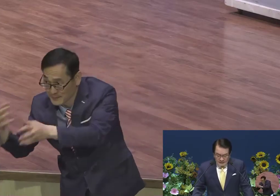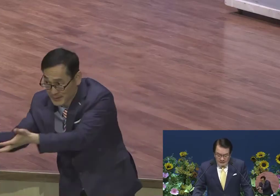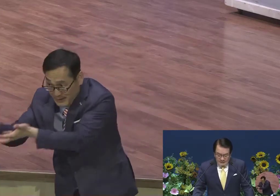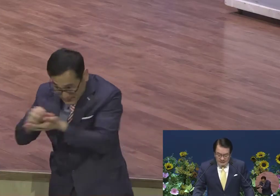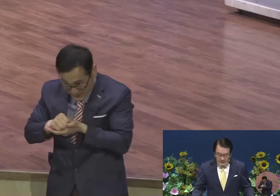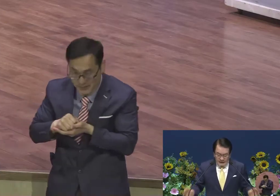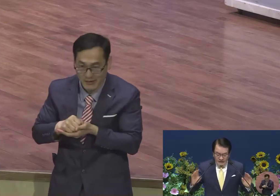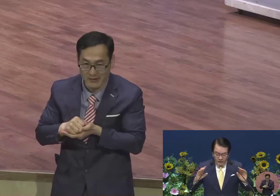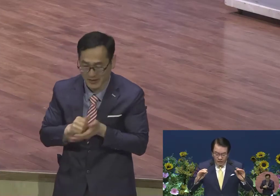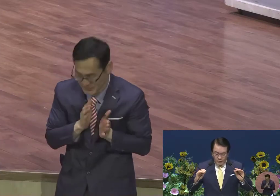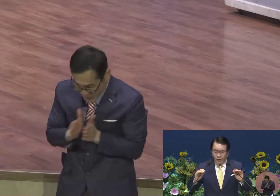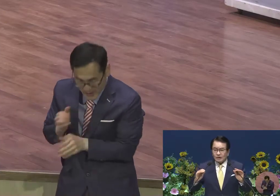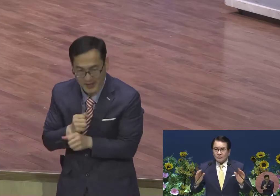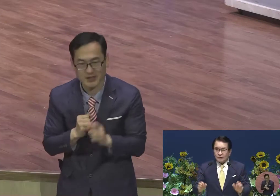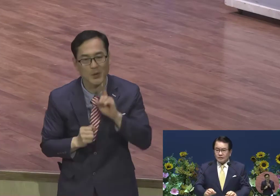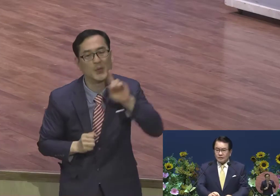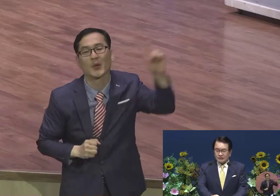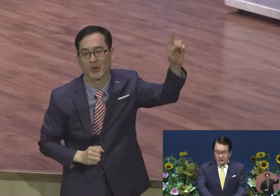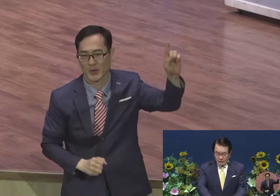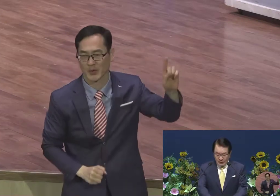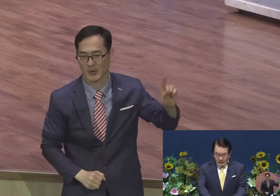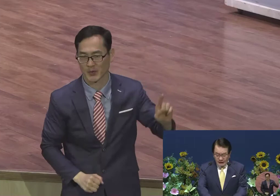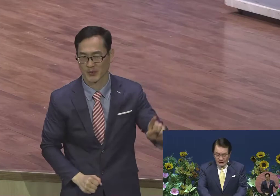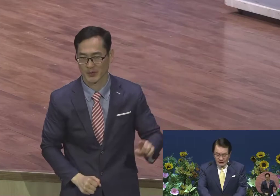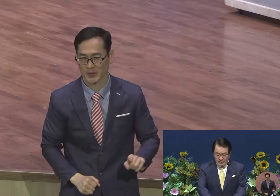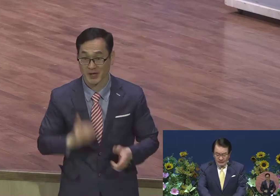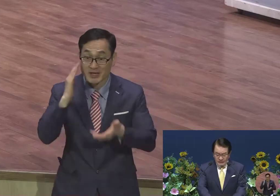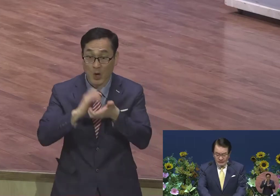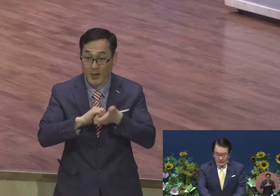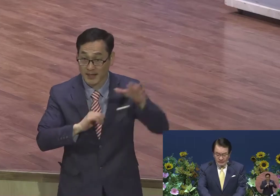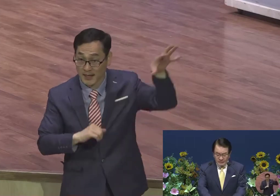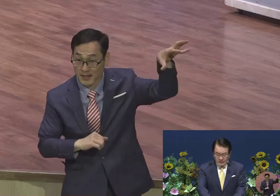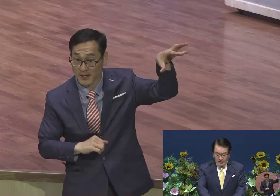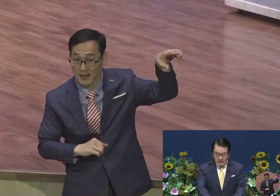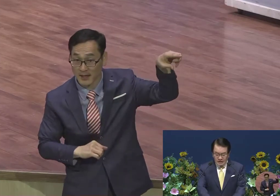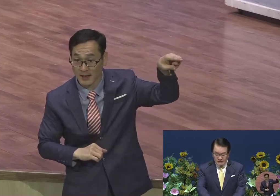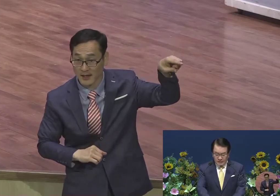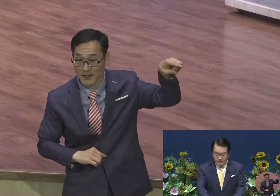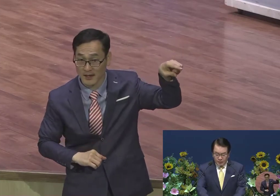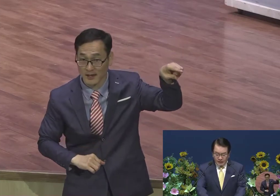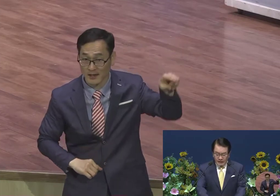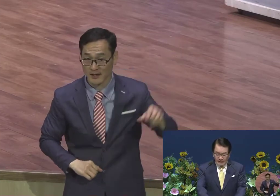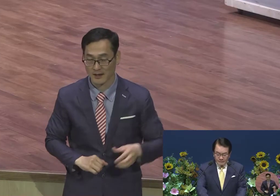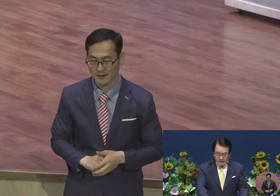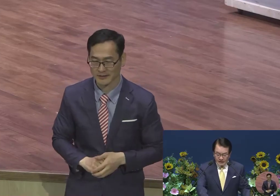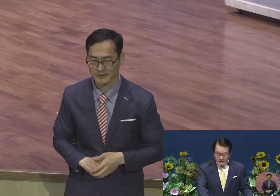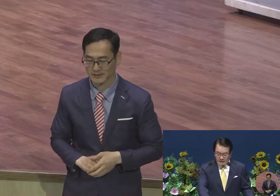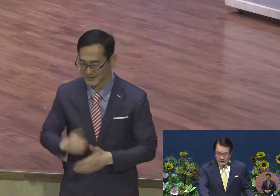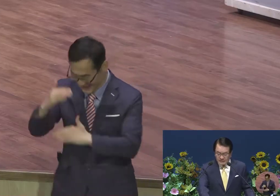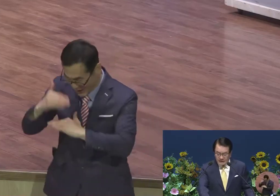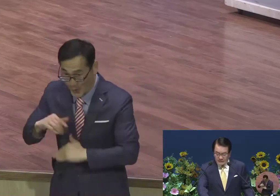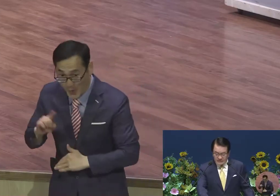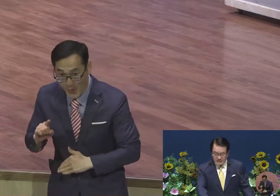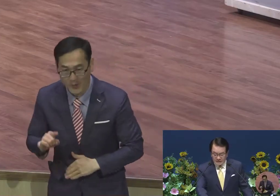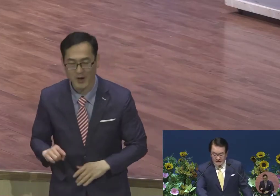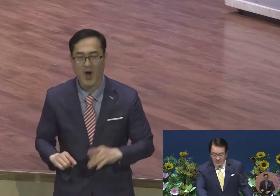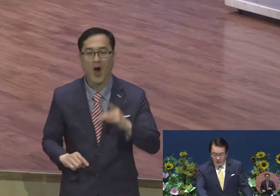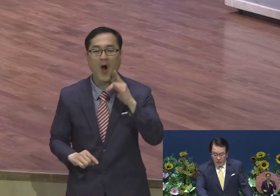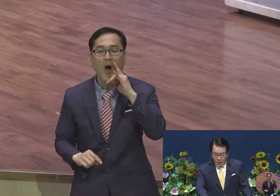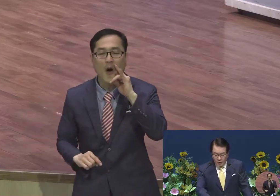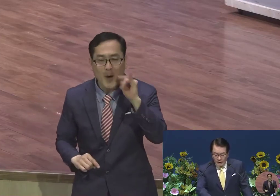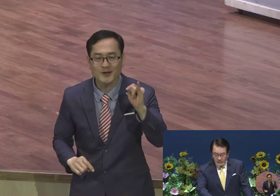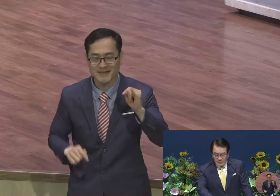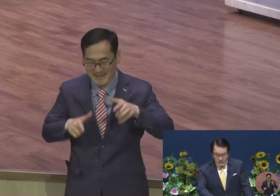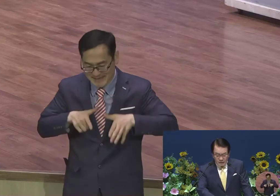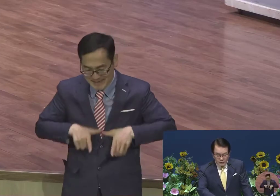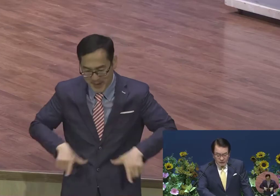그 당시에 올린 보고서를 보면요 청와대가 어머니 치마폭에 감사한 형세이듯이